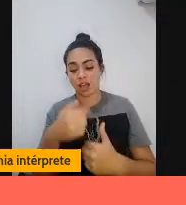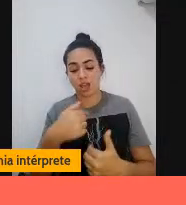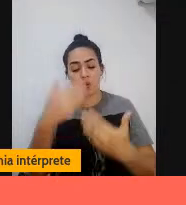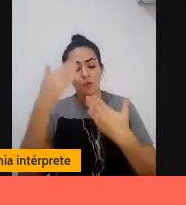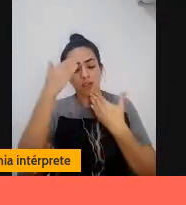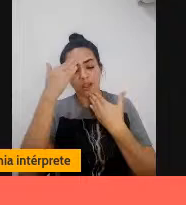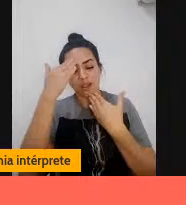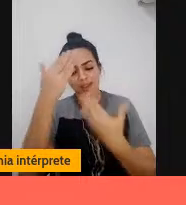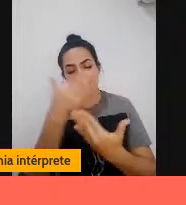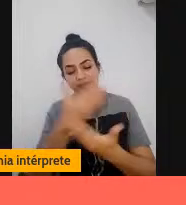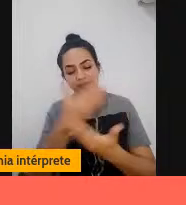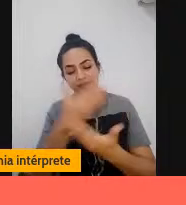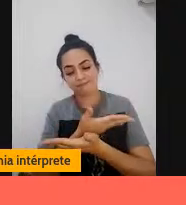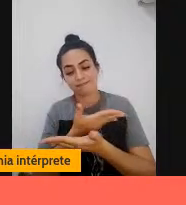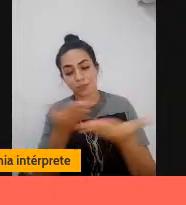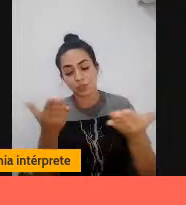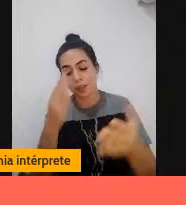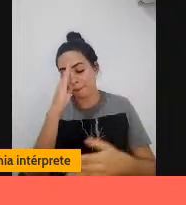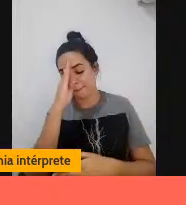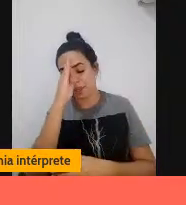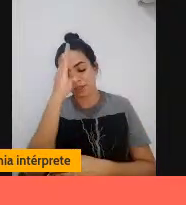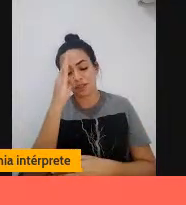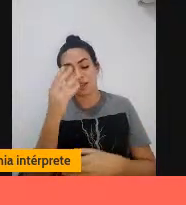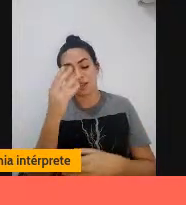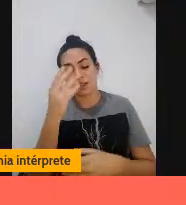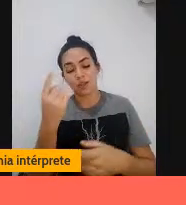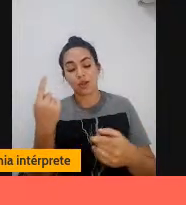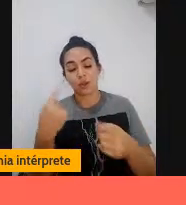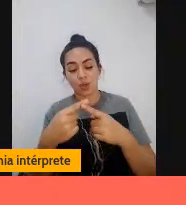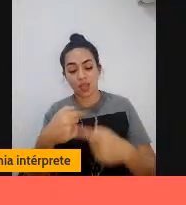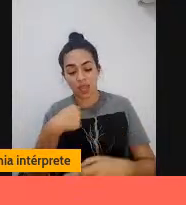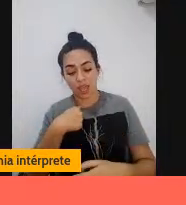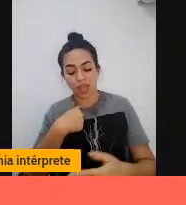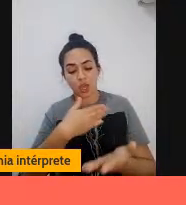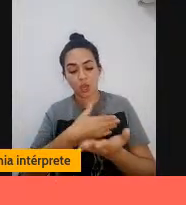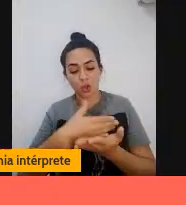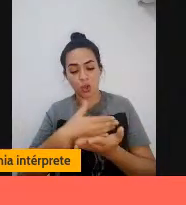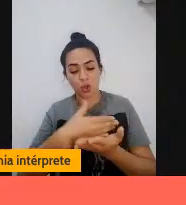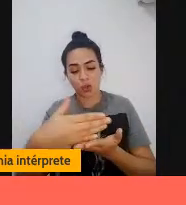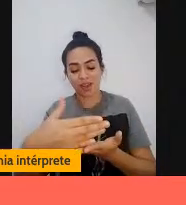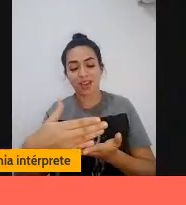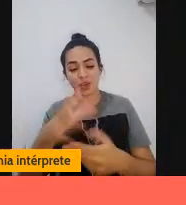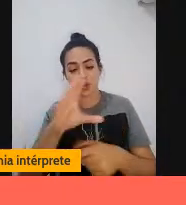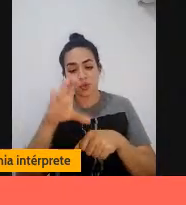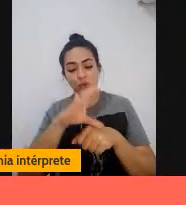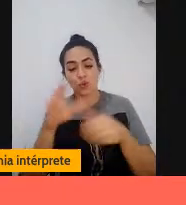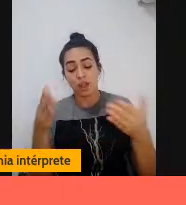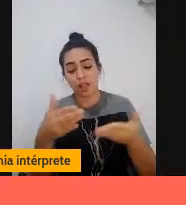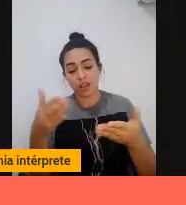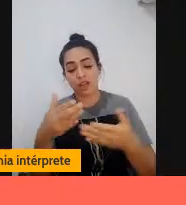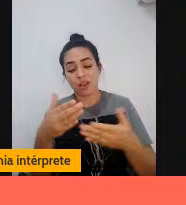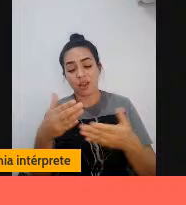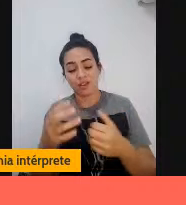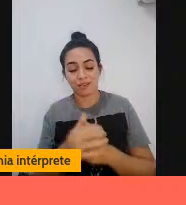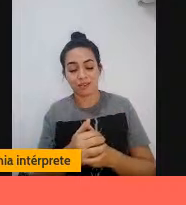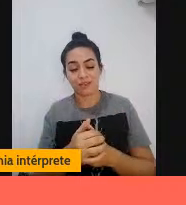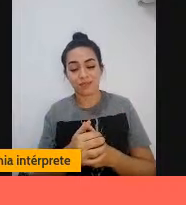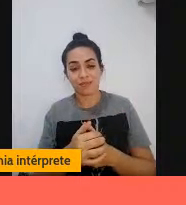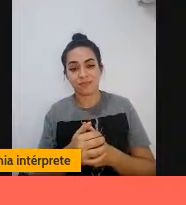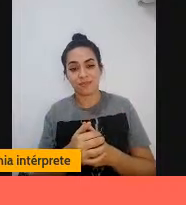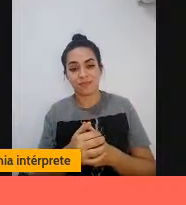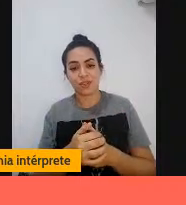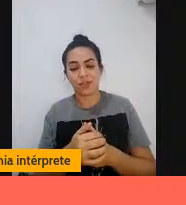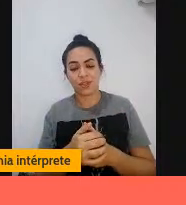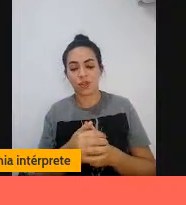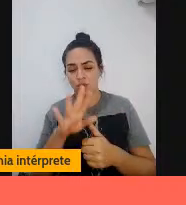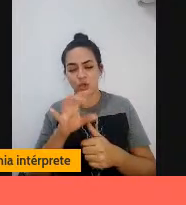né, principalmente por ser um aluno iniciante. Né. Eu sou do ano, só explicando um pouco